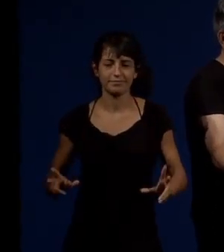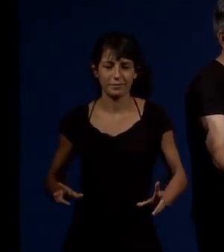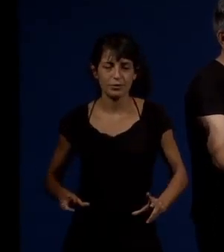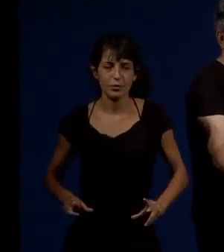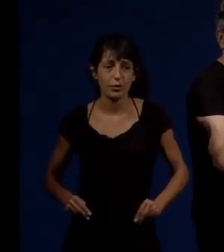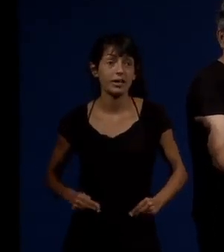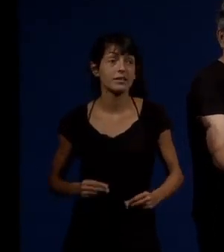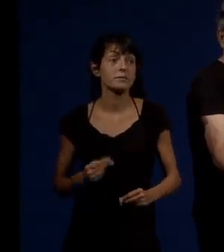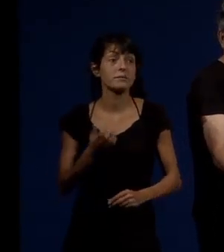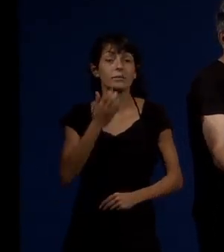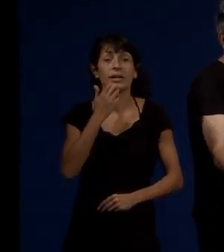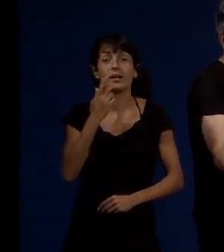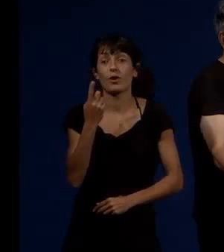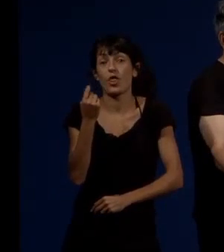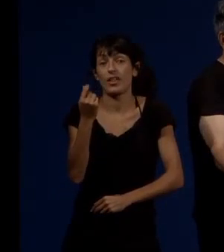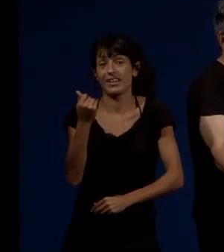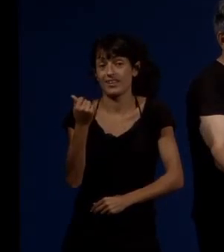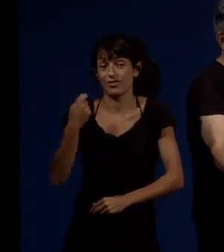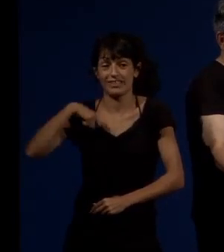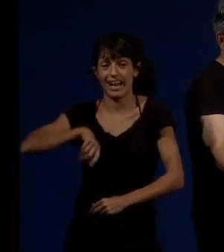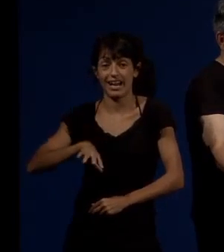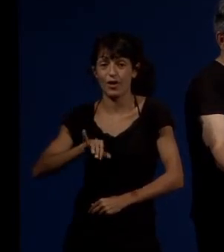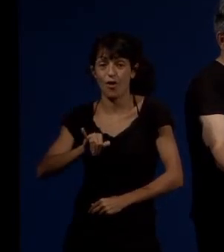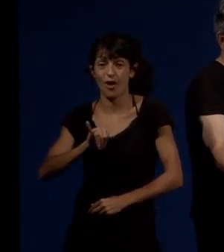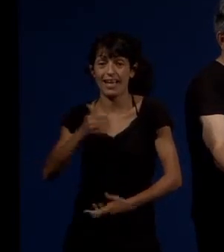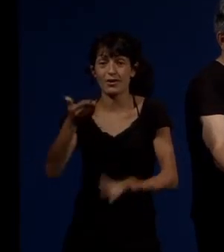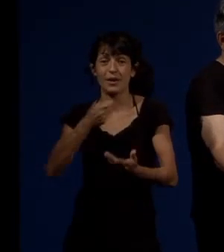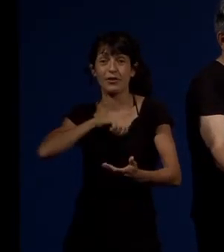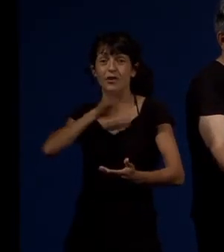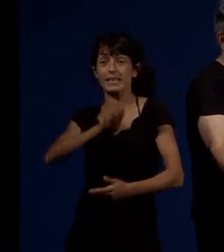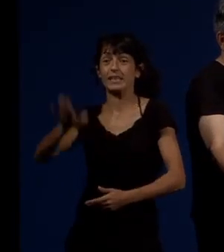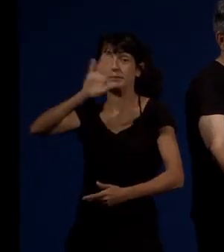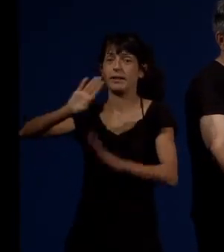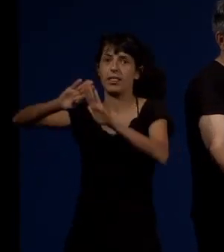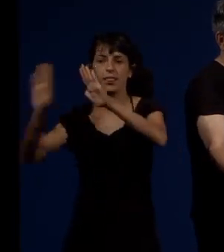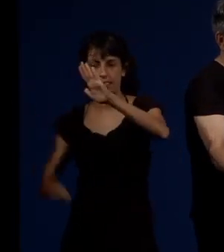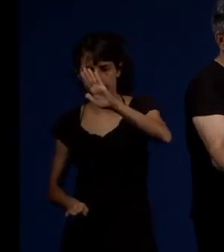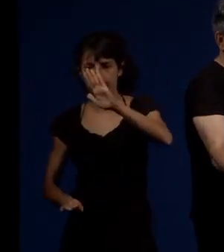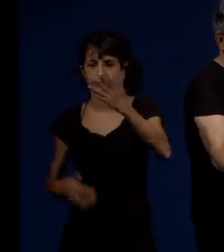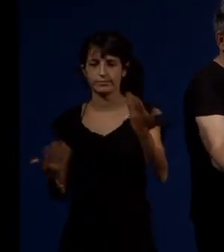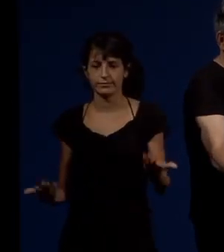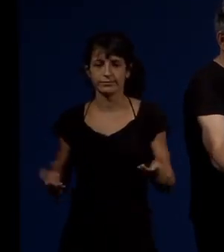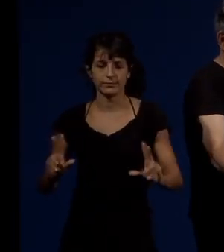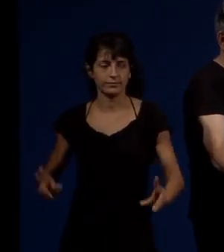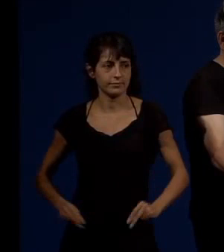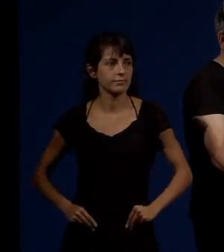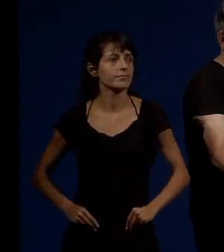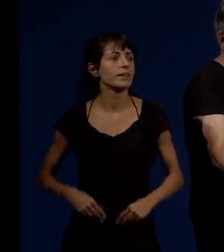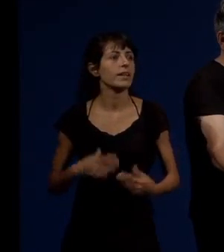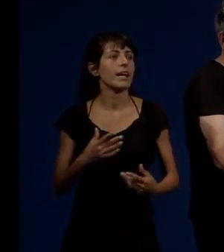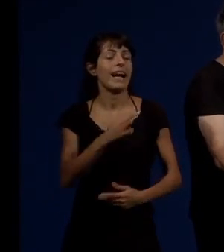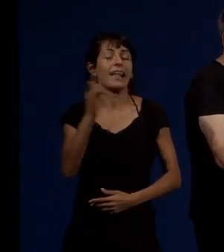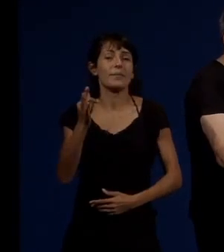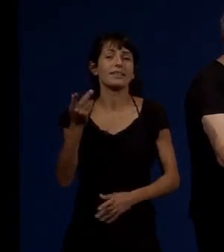cos salarios de miseria que temos dos máis baixos de Estado, non podemos afrontar ese gasto de cueiros por moitas esmolas que nos den. E